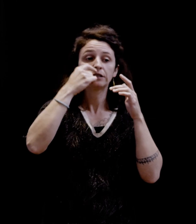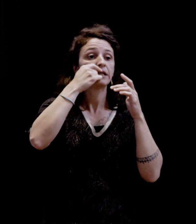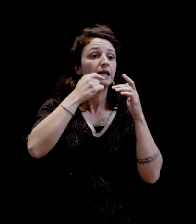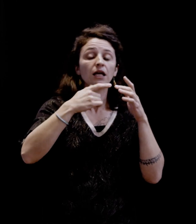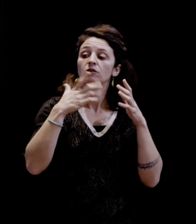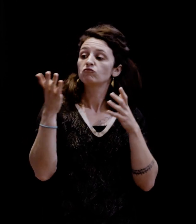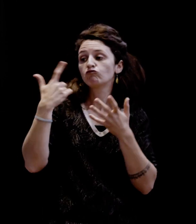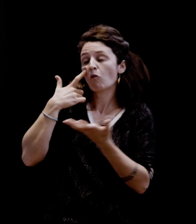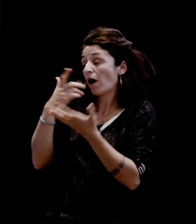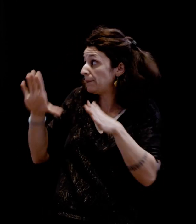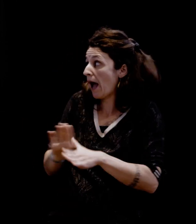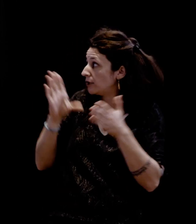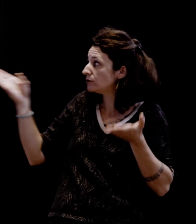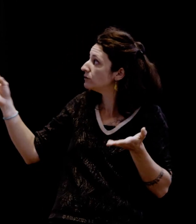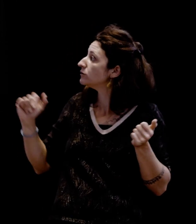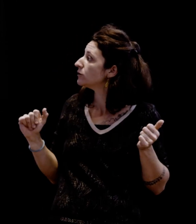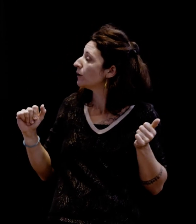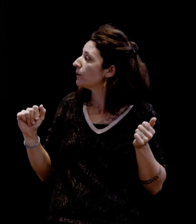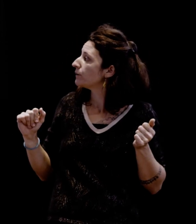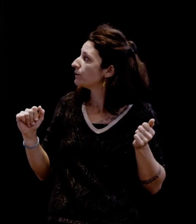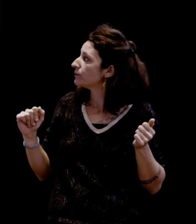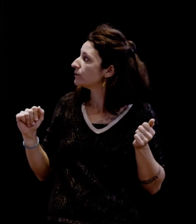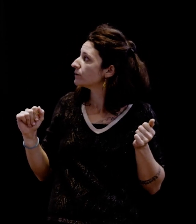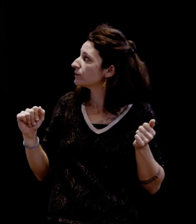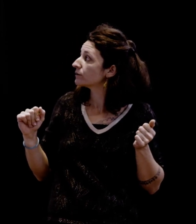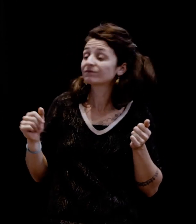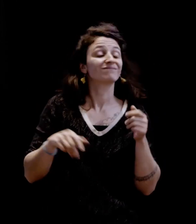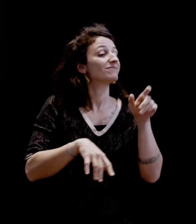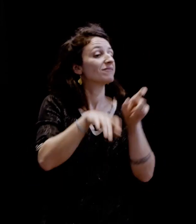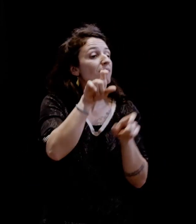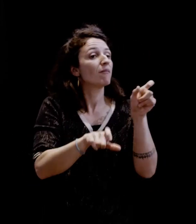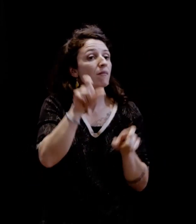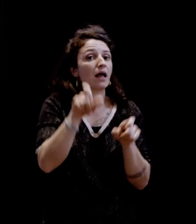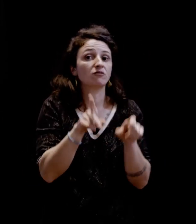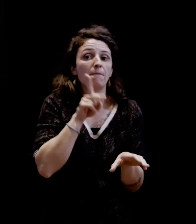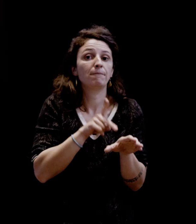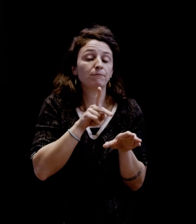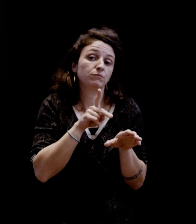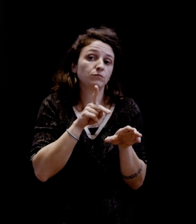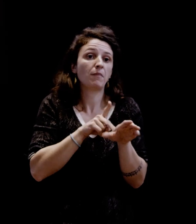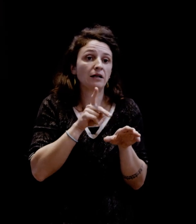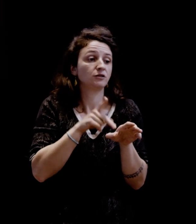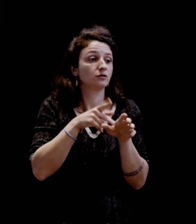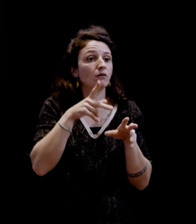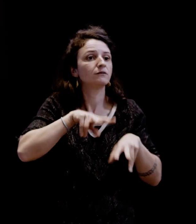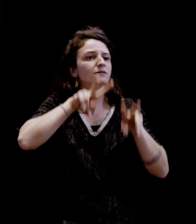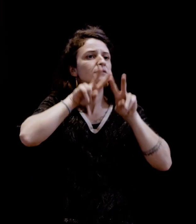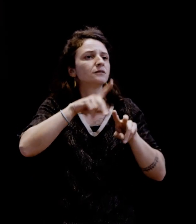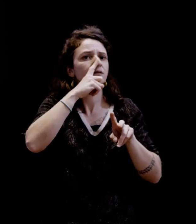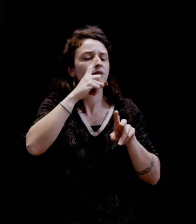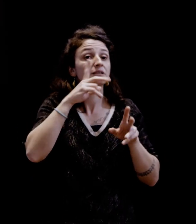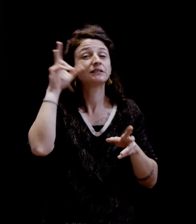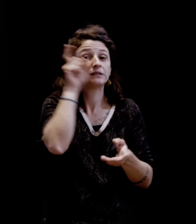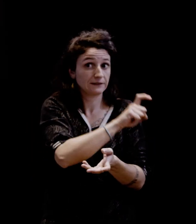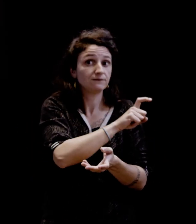concave et des patients qui n'arrivent pas bien à respirer par le nez et qui n'arrivent pas bien